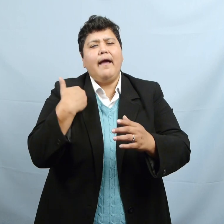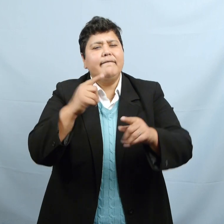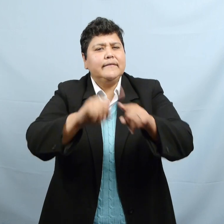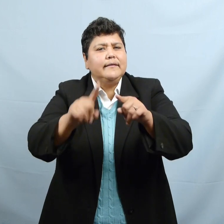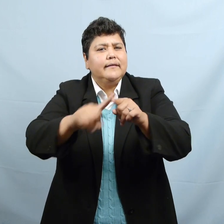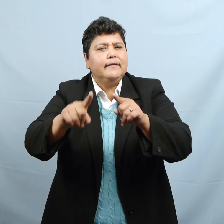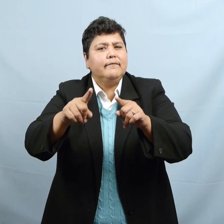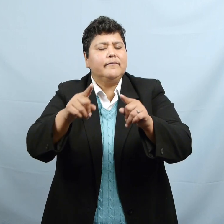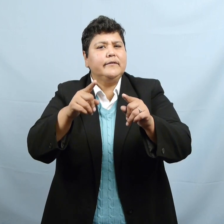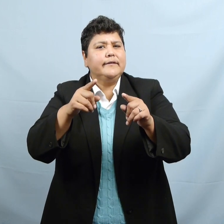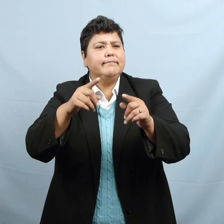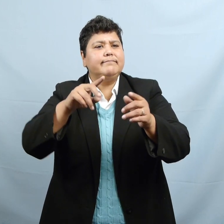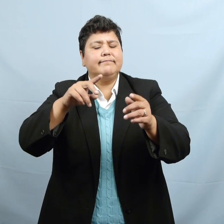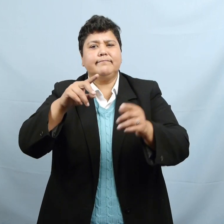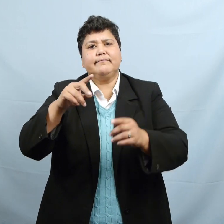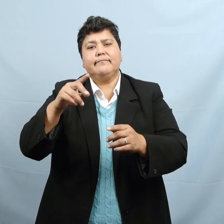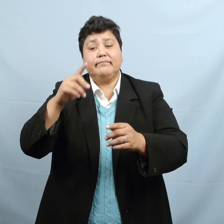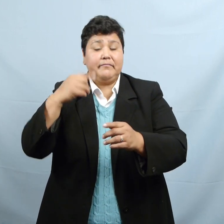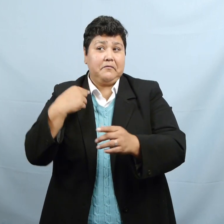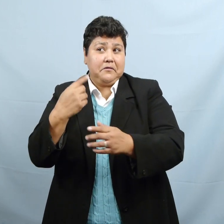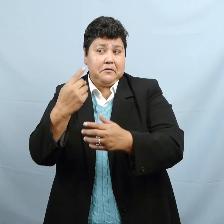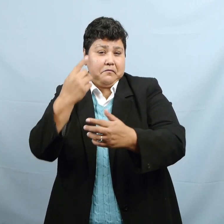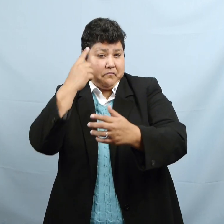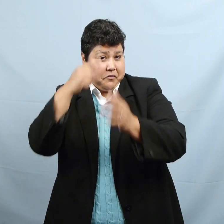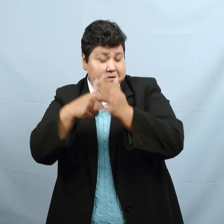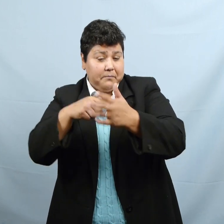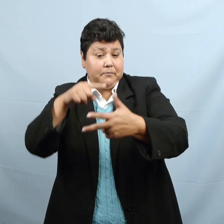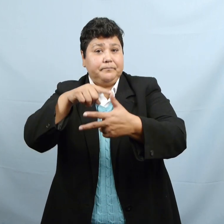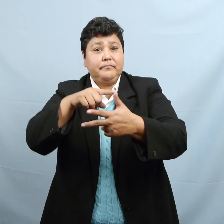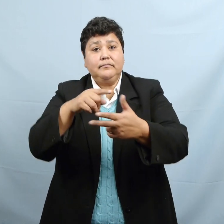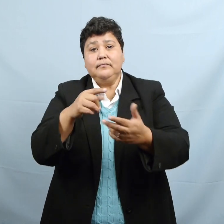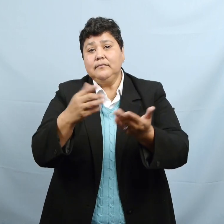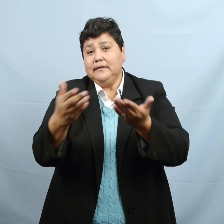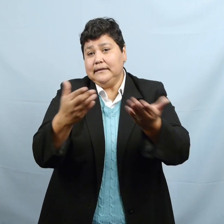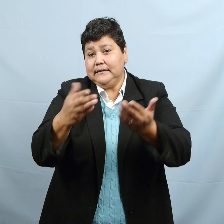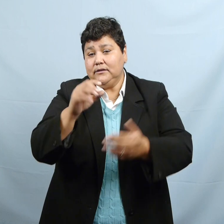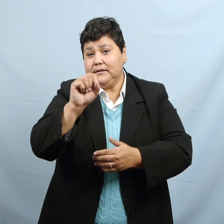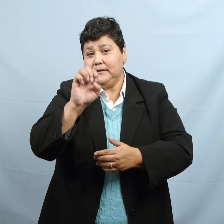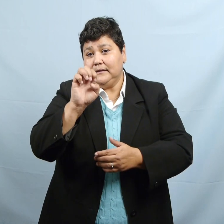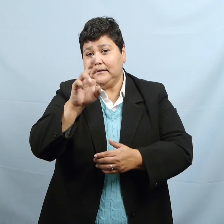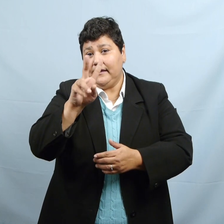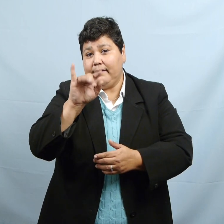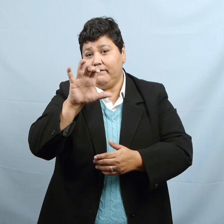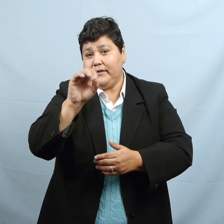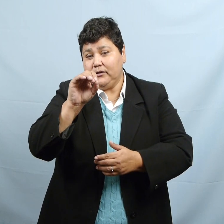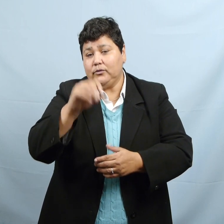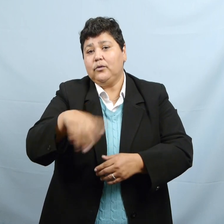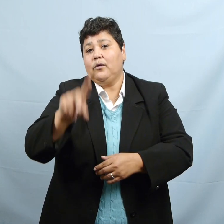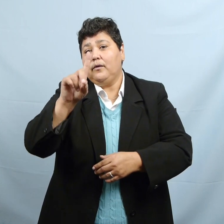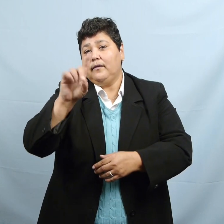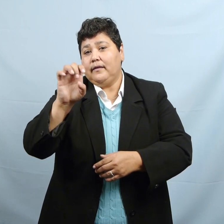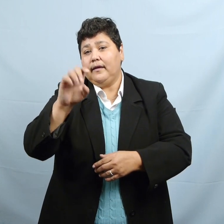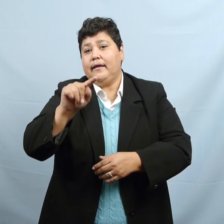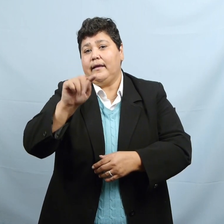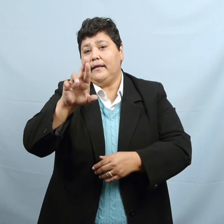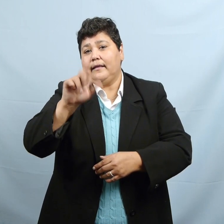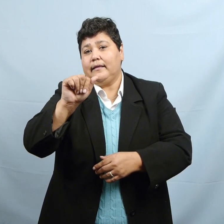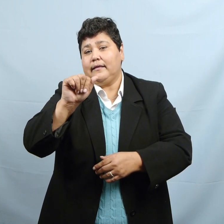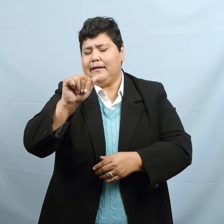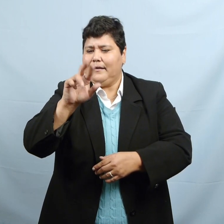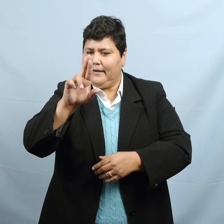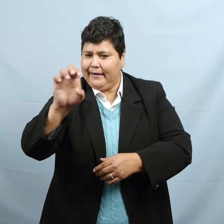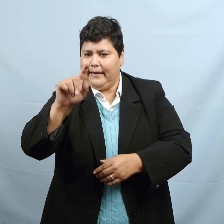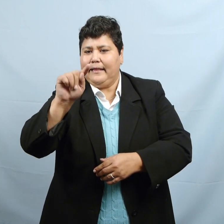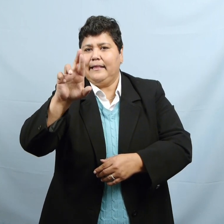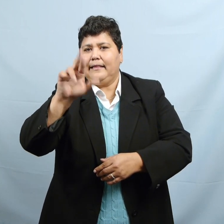servicio de retransmisión por vídeo servicio de relevo por vídeo o servicio de interpretación por vídeo y yo